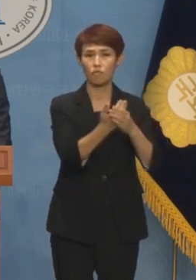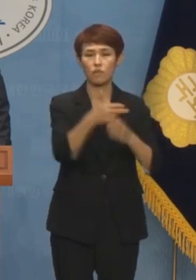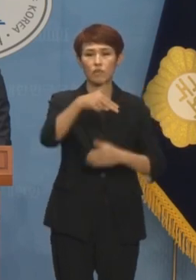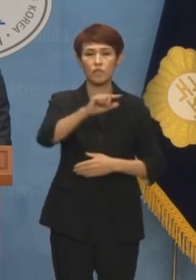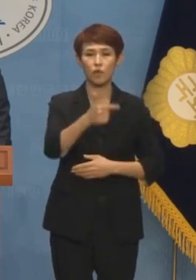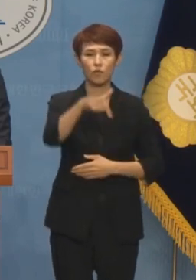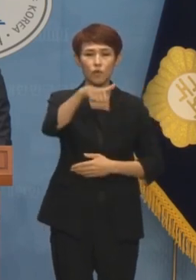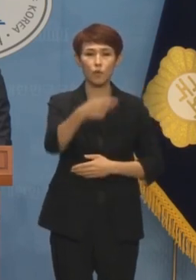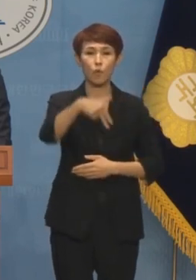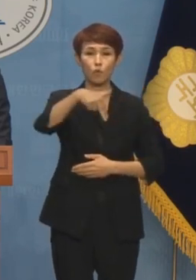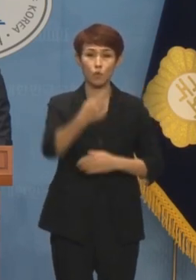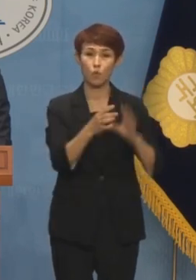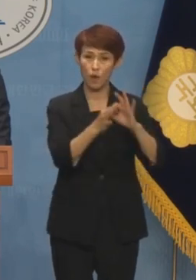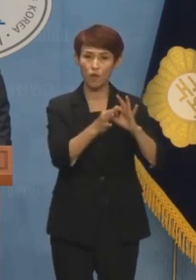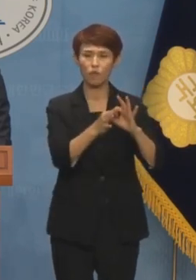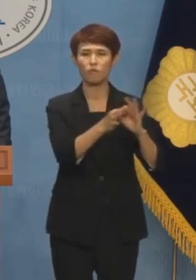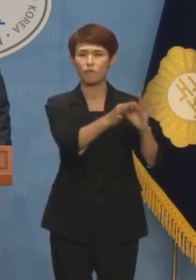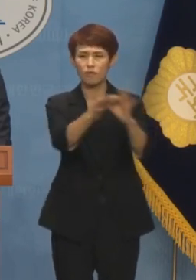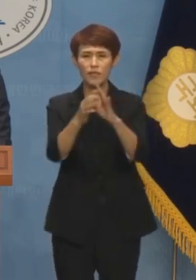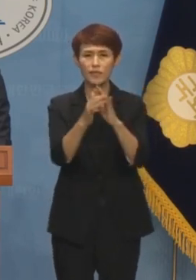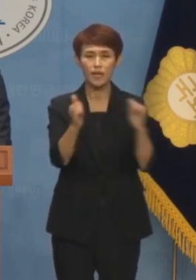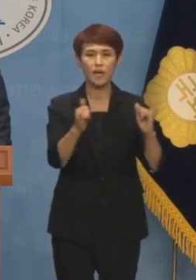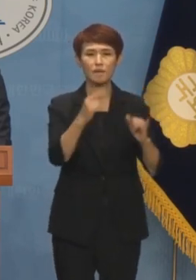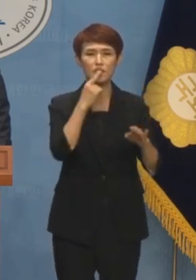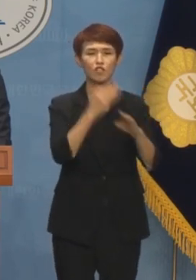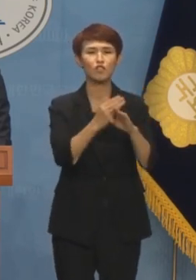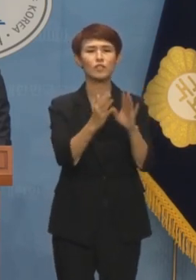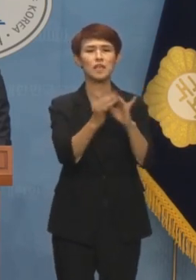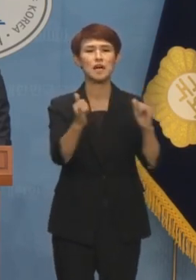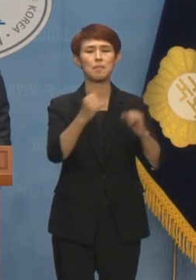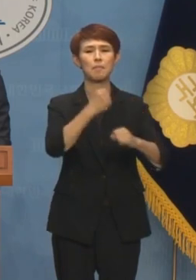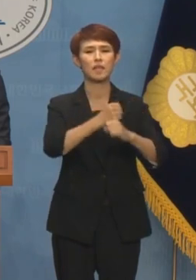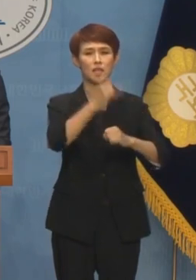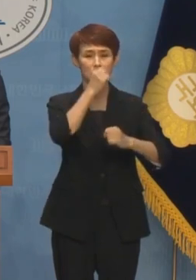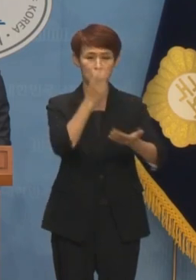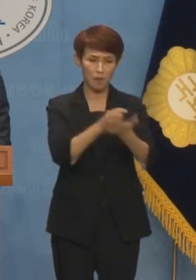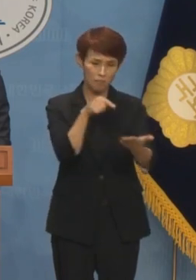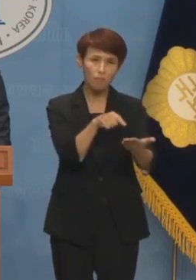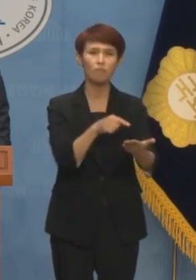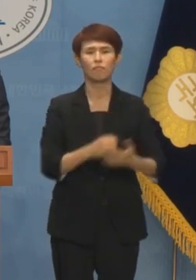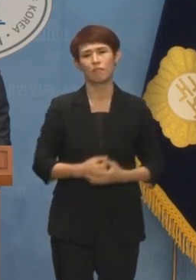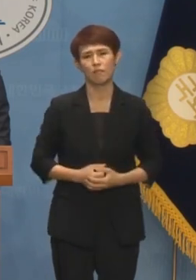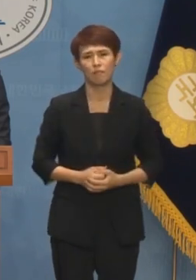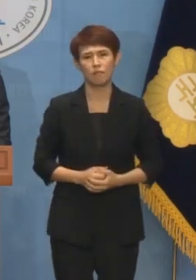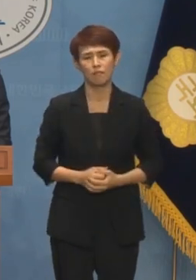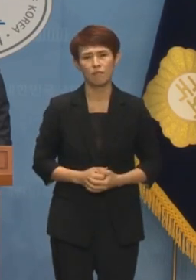등 관련자까지 민주유공자로 만들 수 있는 법안입니다.